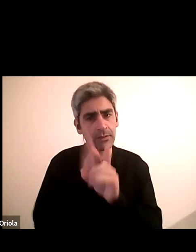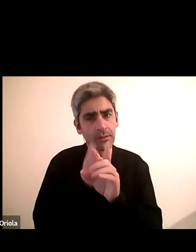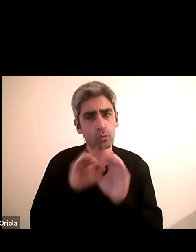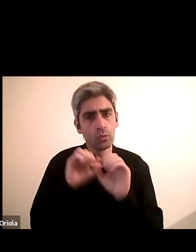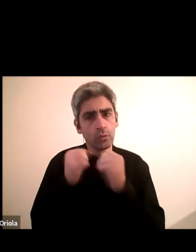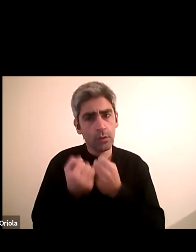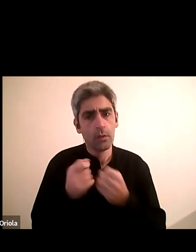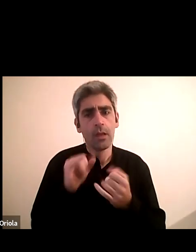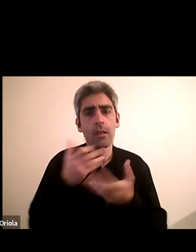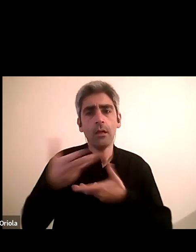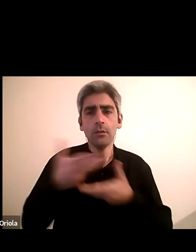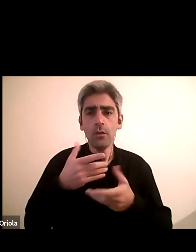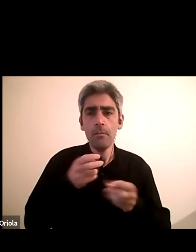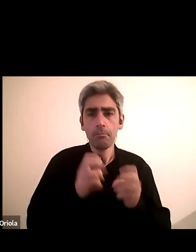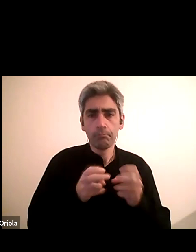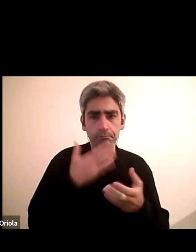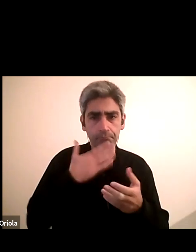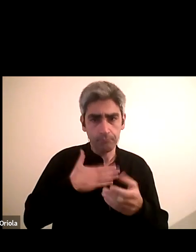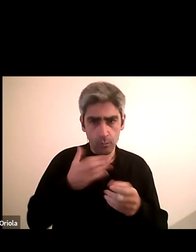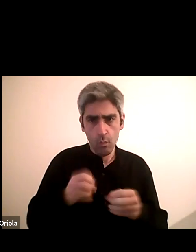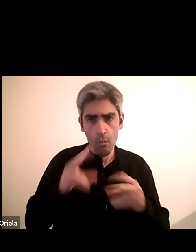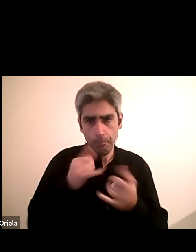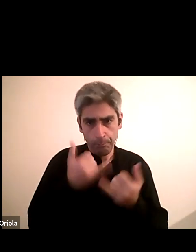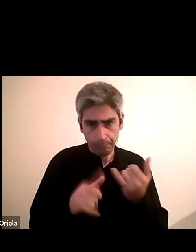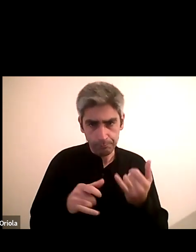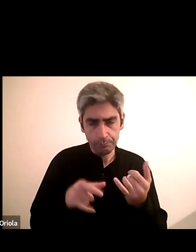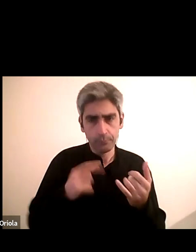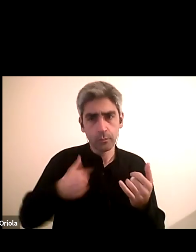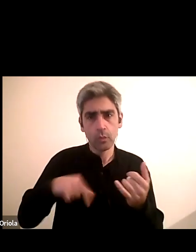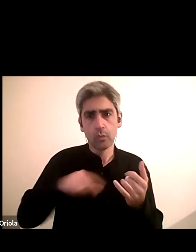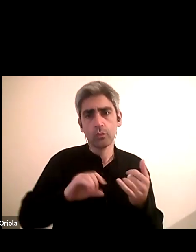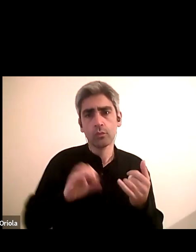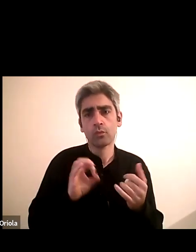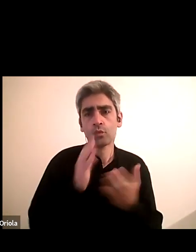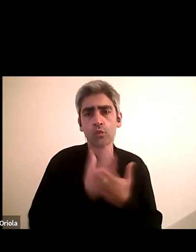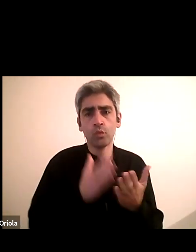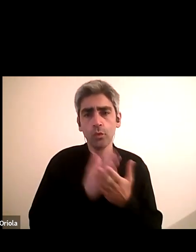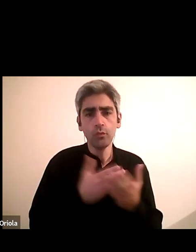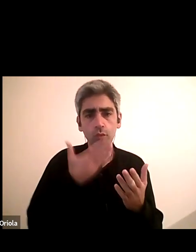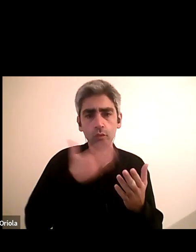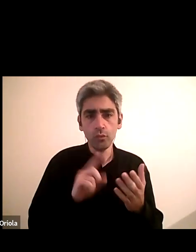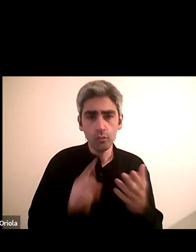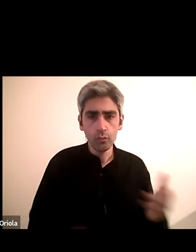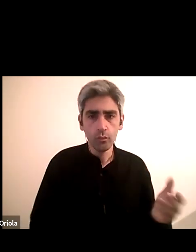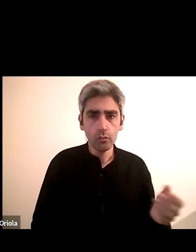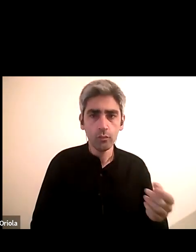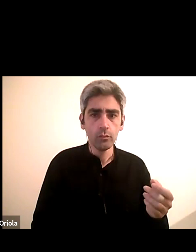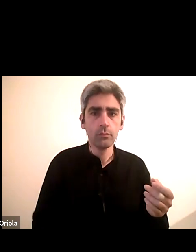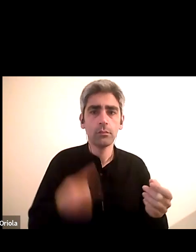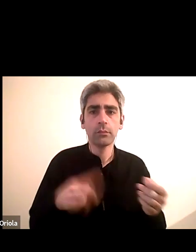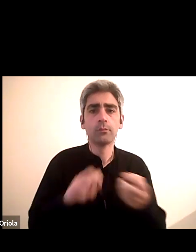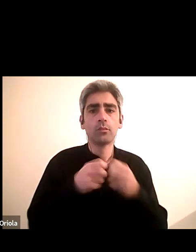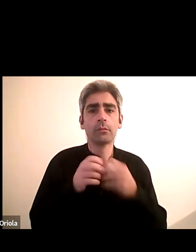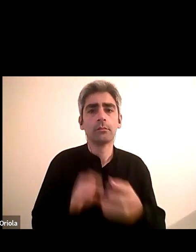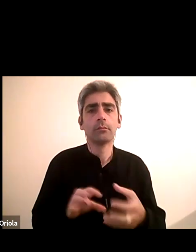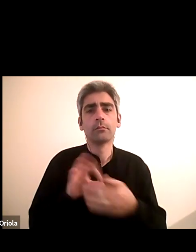A interação com as máquinas vai trazer novos riscos ergonómicos para os quais nós ainda não temos estudos suficientes. Temos problemas